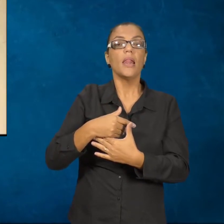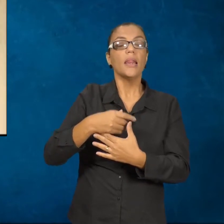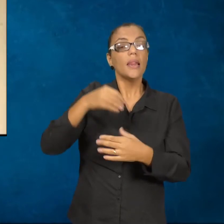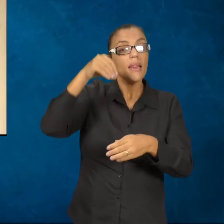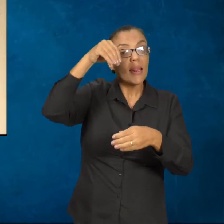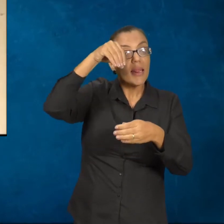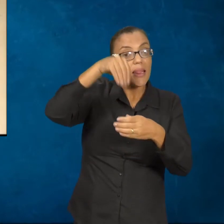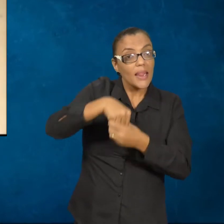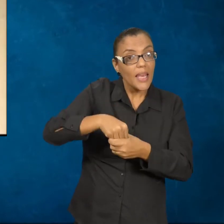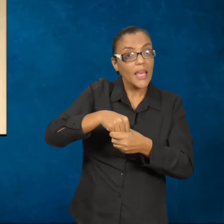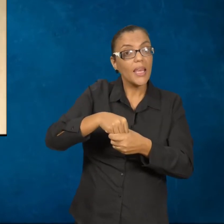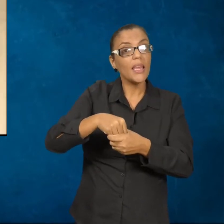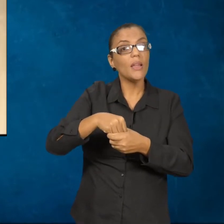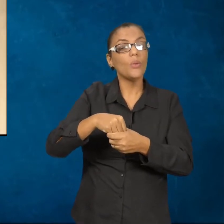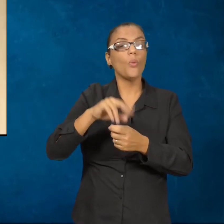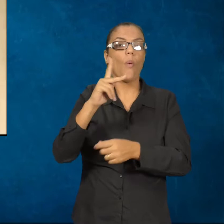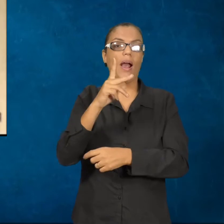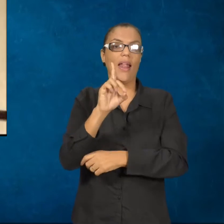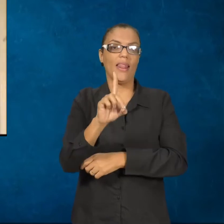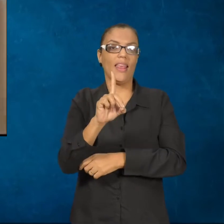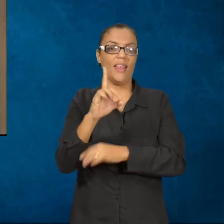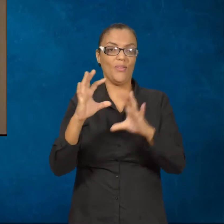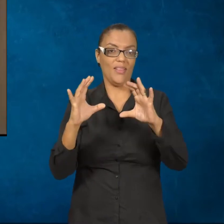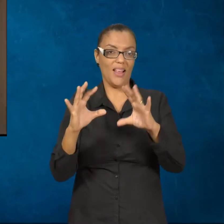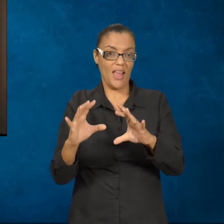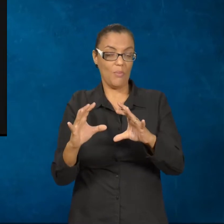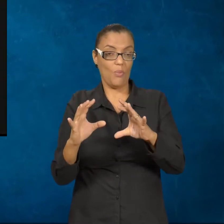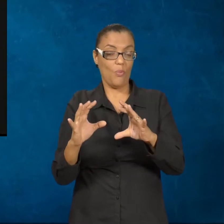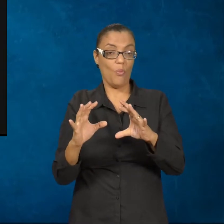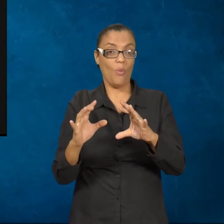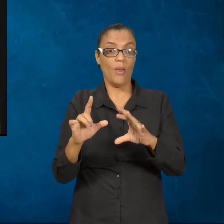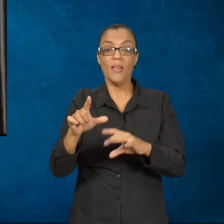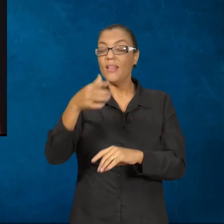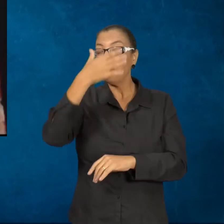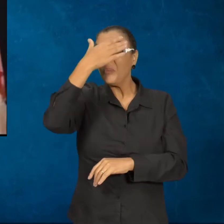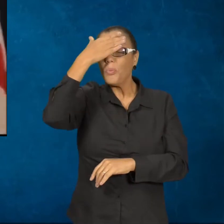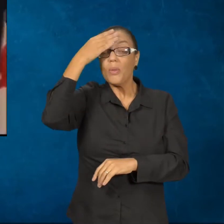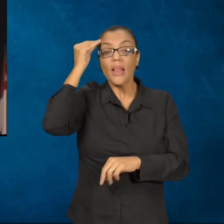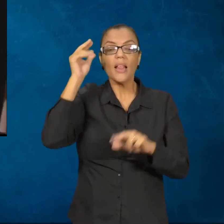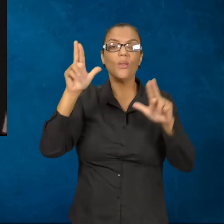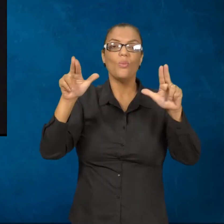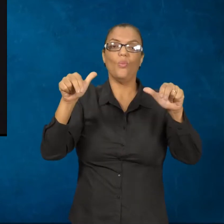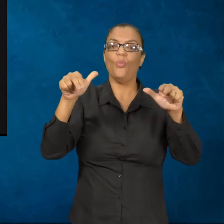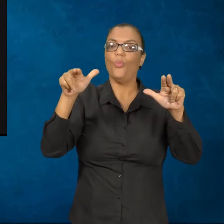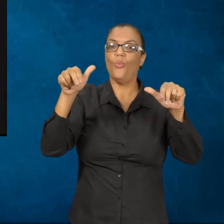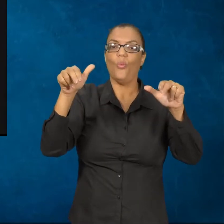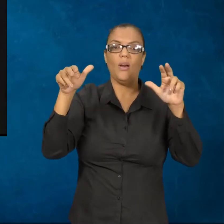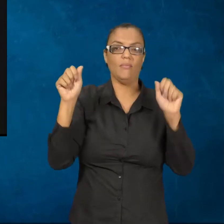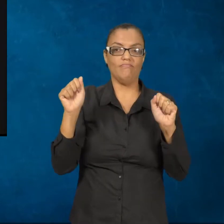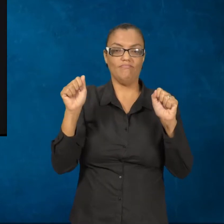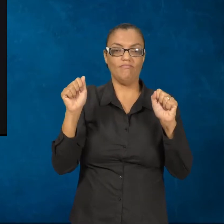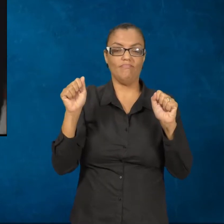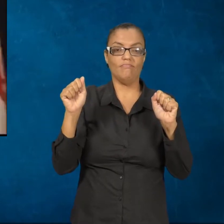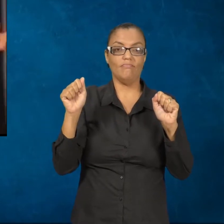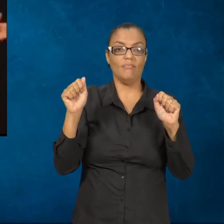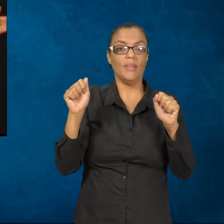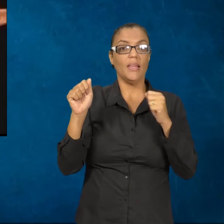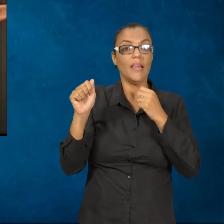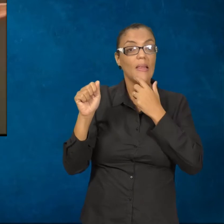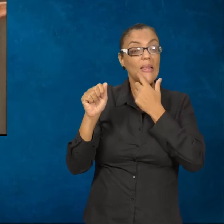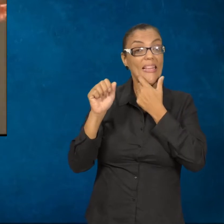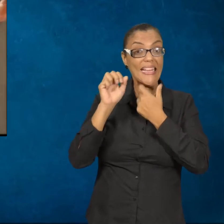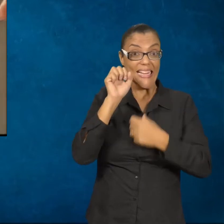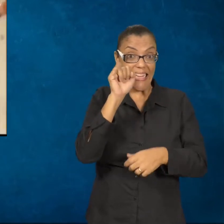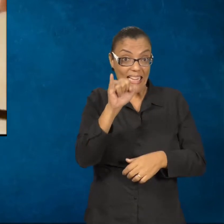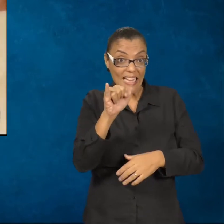você não esquece nunca mais. Repito, nunca mais. Agora, isso você pode